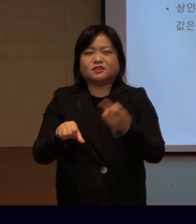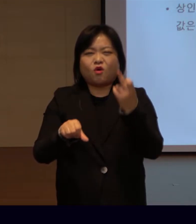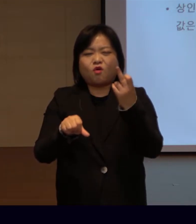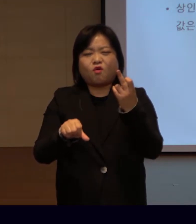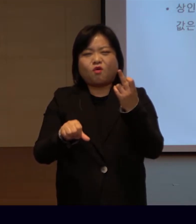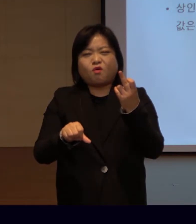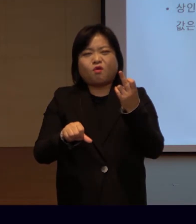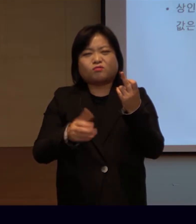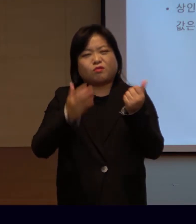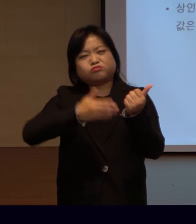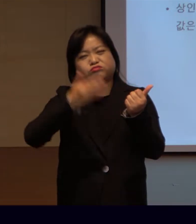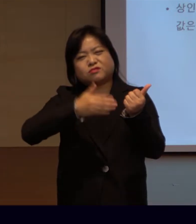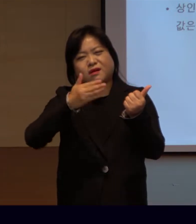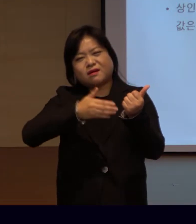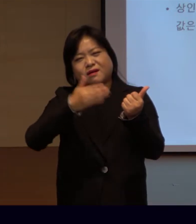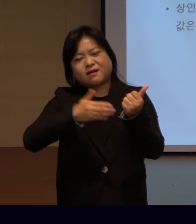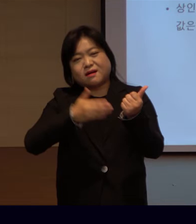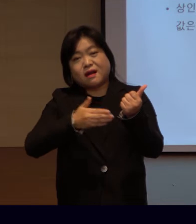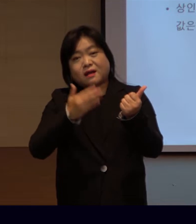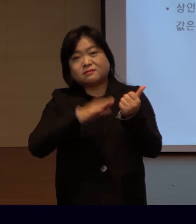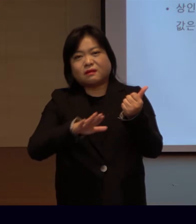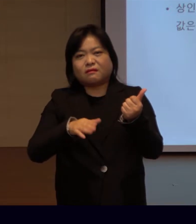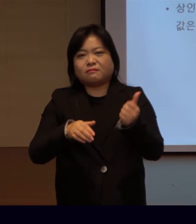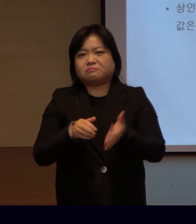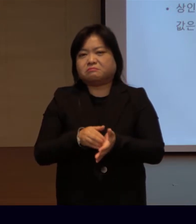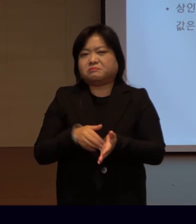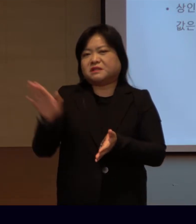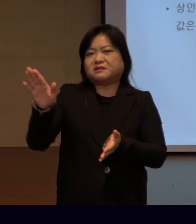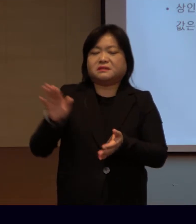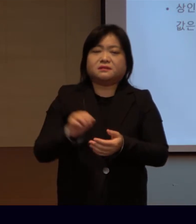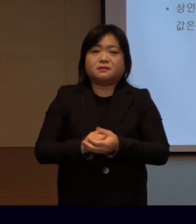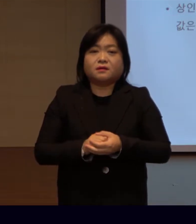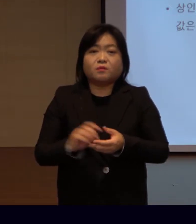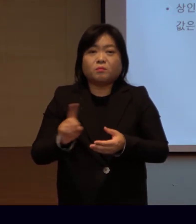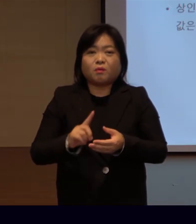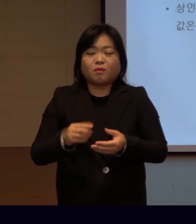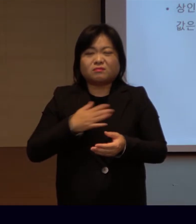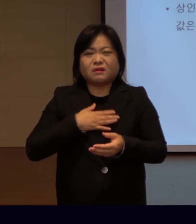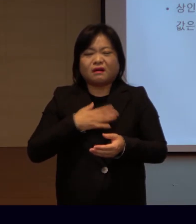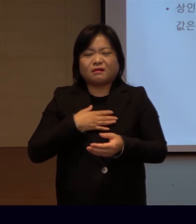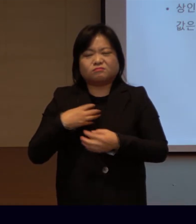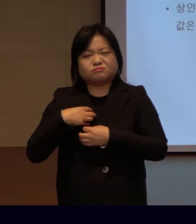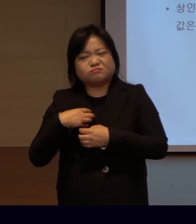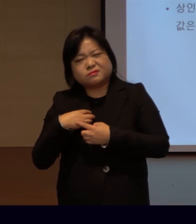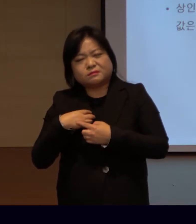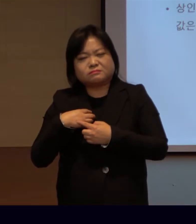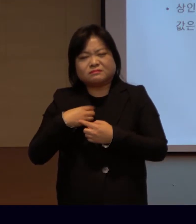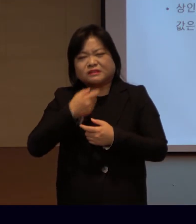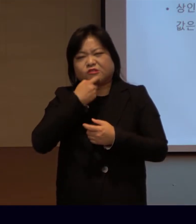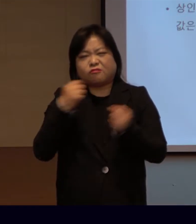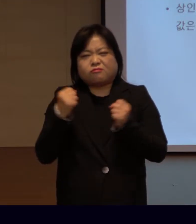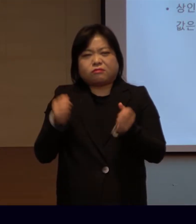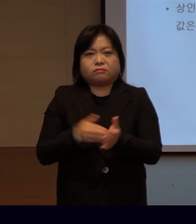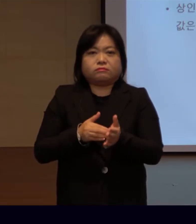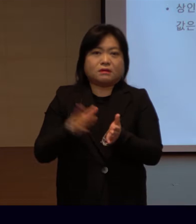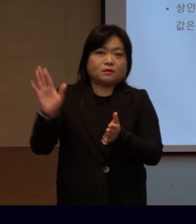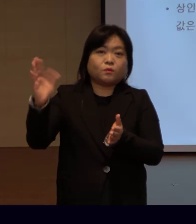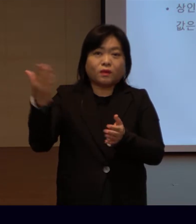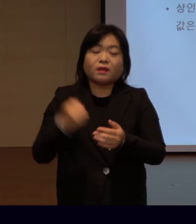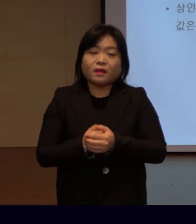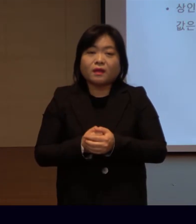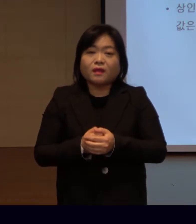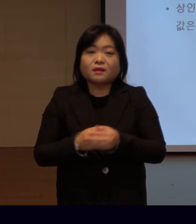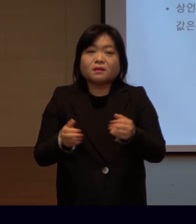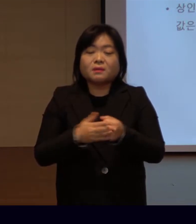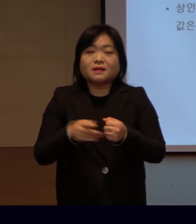근데 안 거두죠. 아니 짐이 된 거예요. 그래서 굉장히 냉대를 하는 얘기고 그런데 또